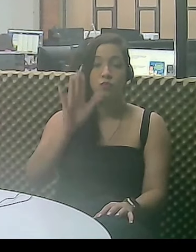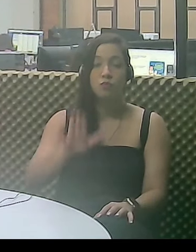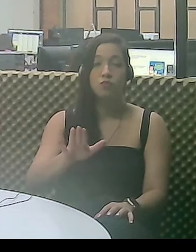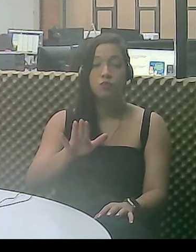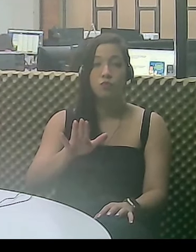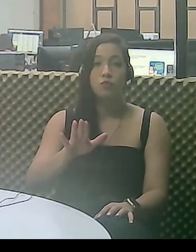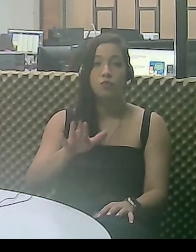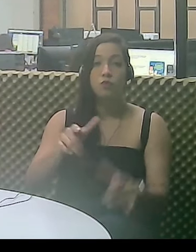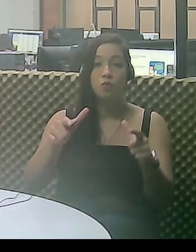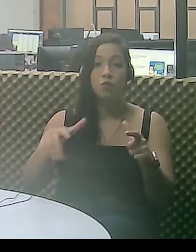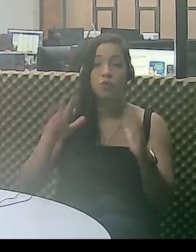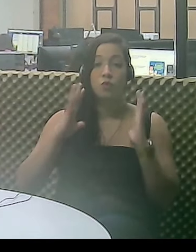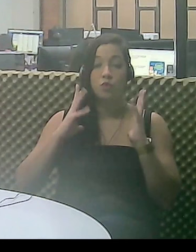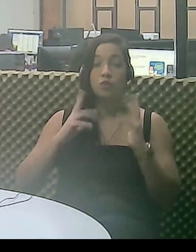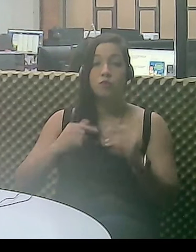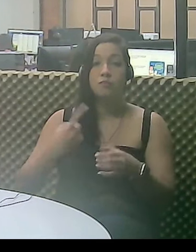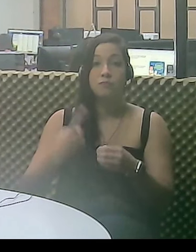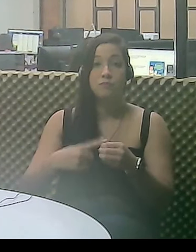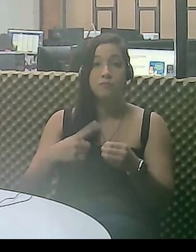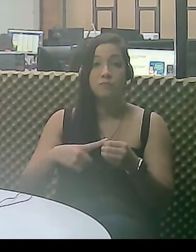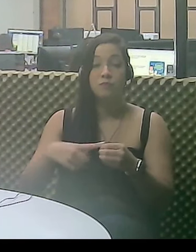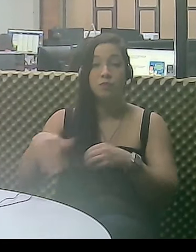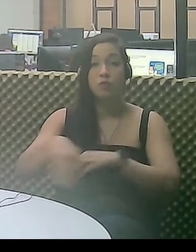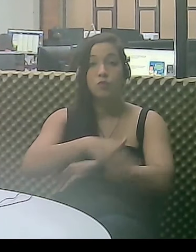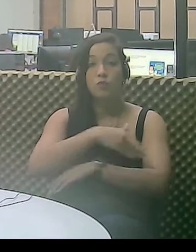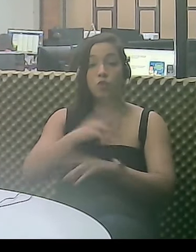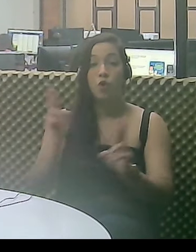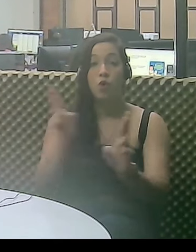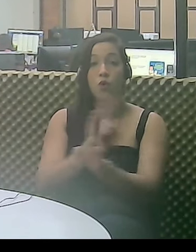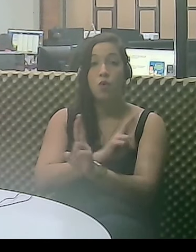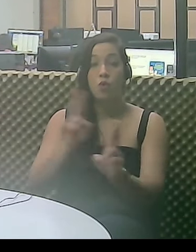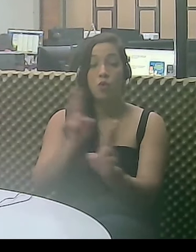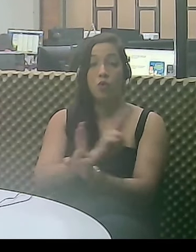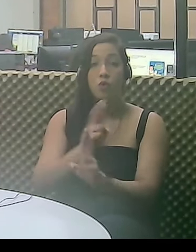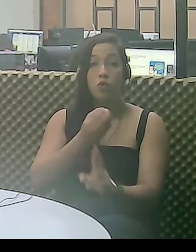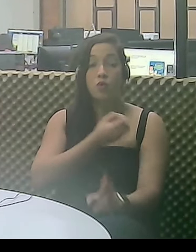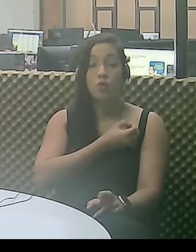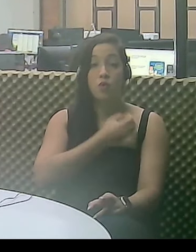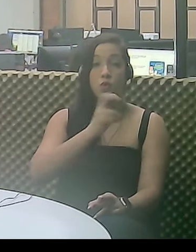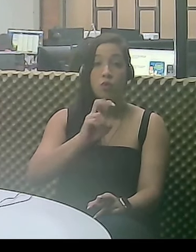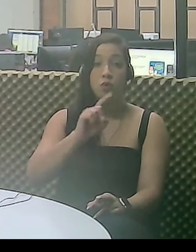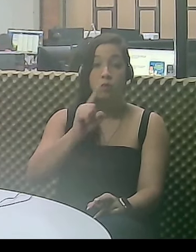na divisão de limpeza urbana, localizada na Avenida Rondon Pacheco, número